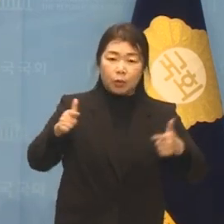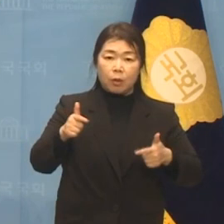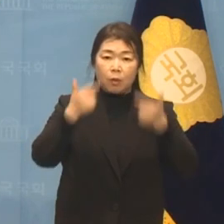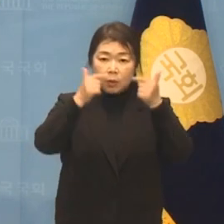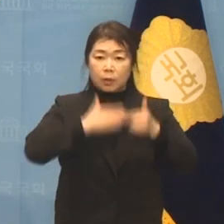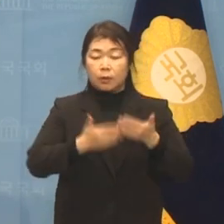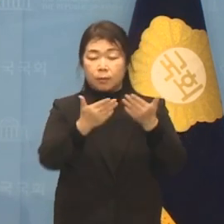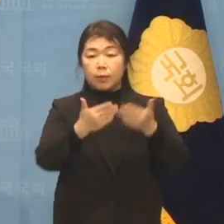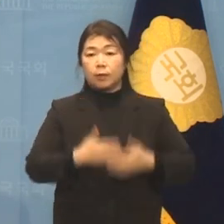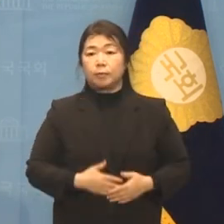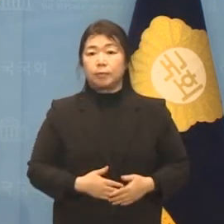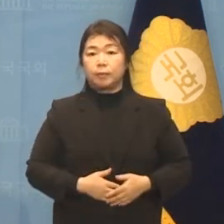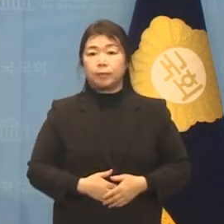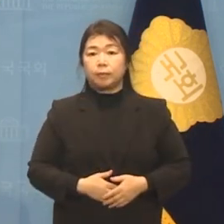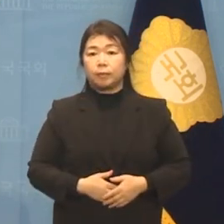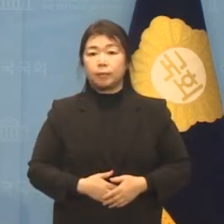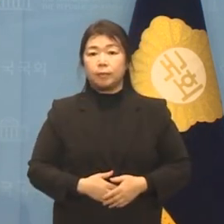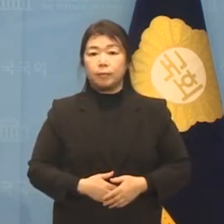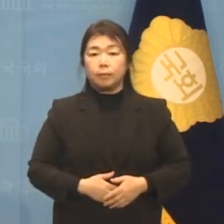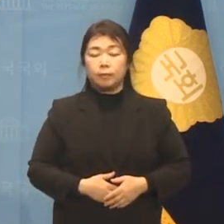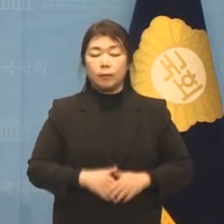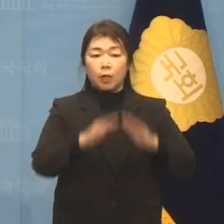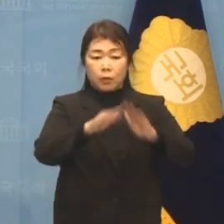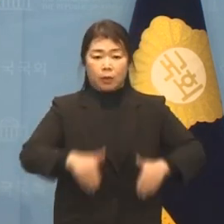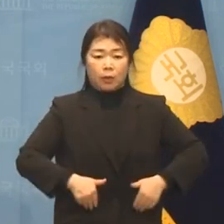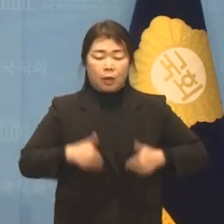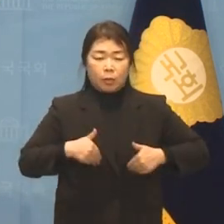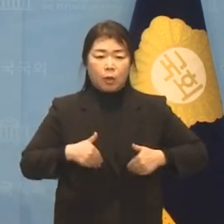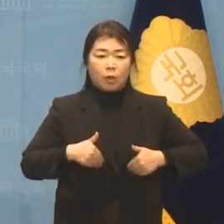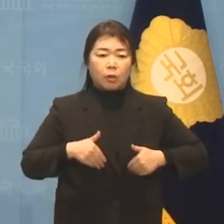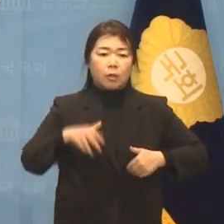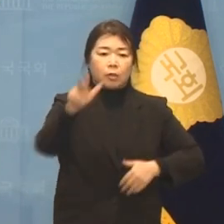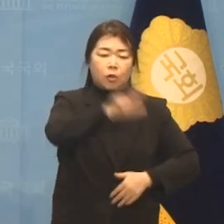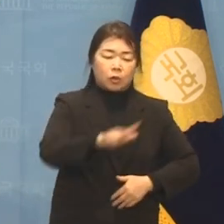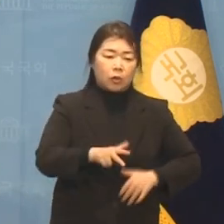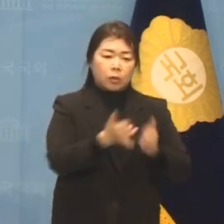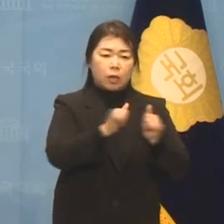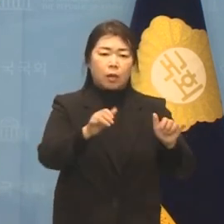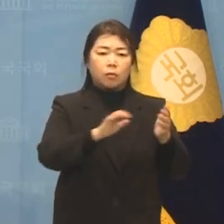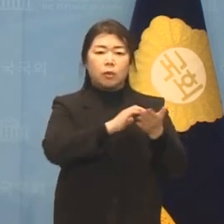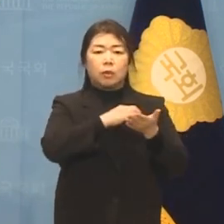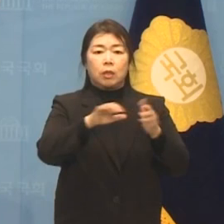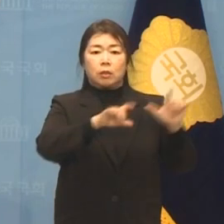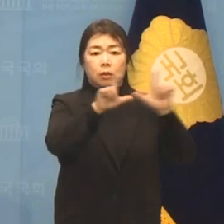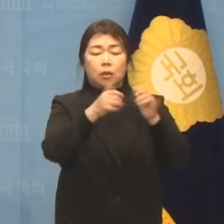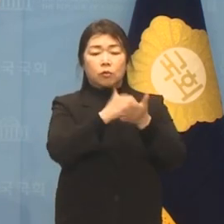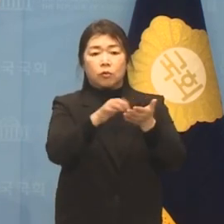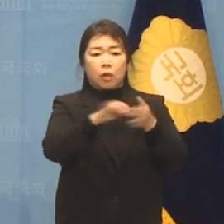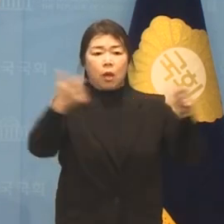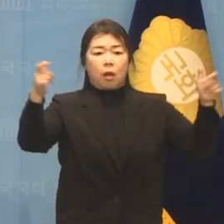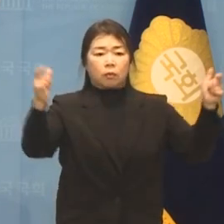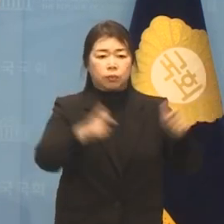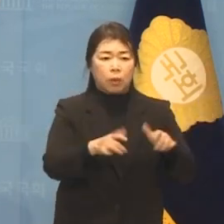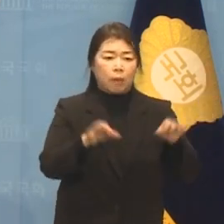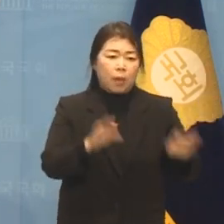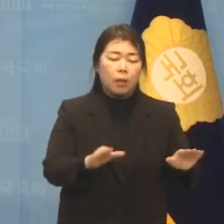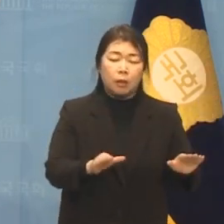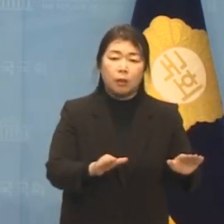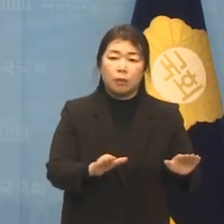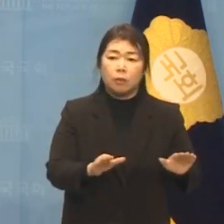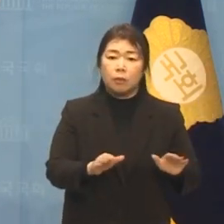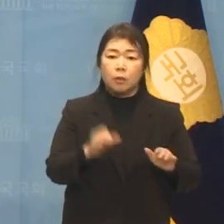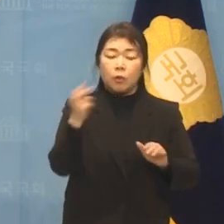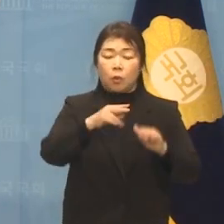분명히 말씀드립니다. 우리 전남은 전국에서 인구 소멸지수가 가장 높은 지역이며 전남 동서